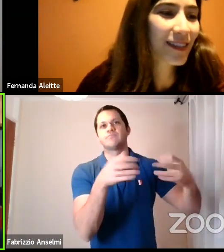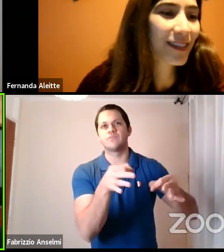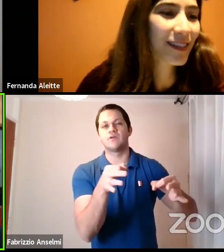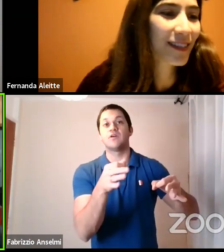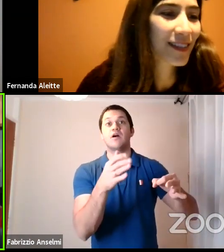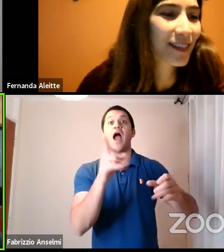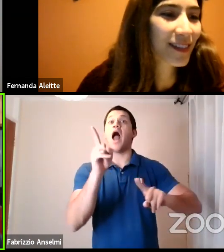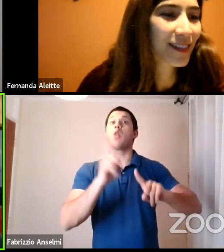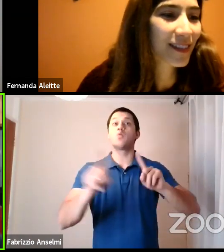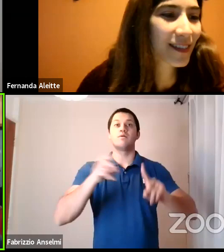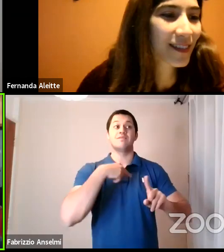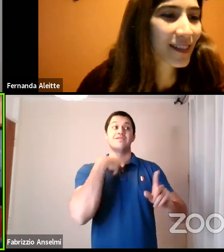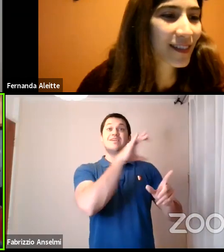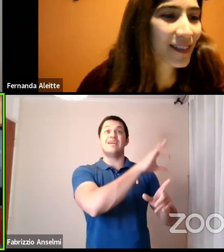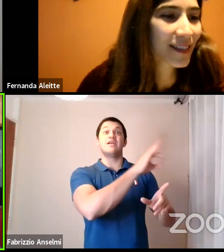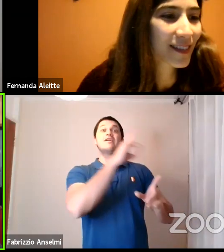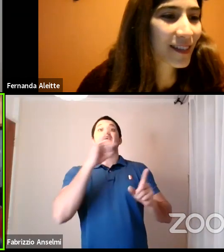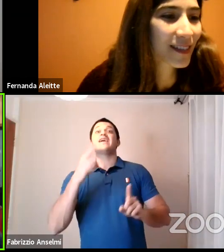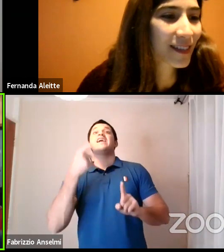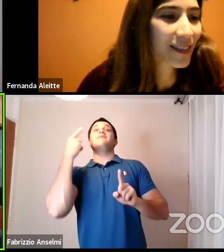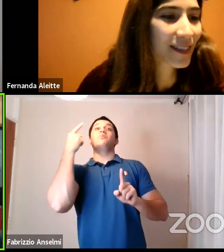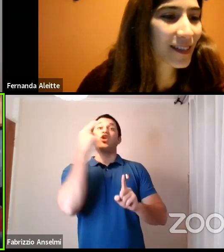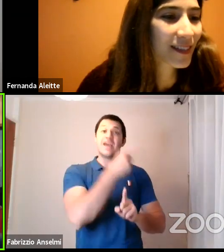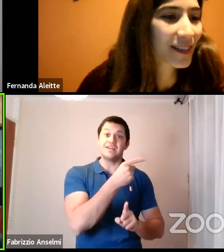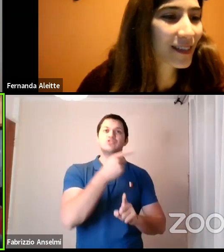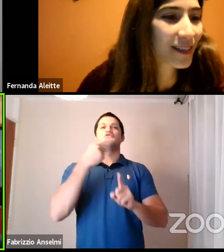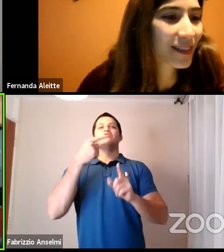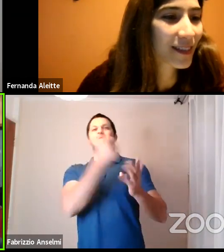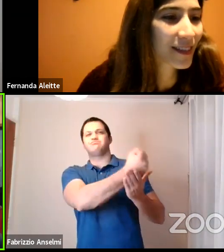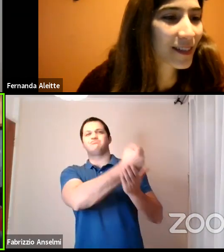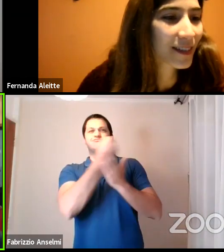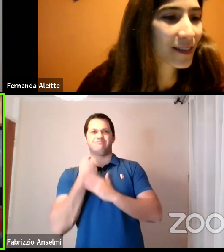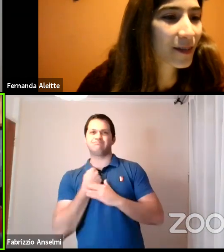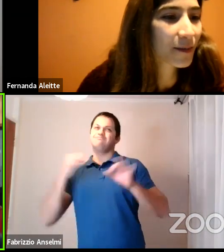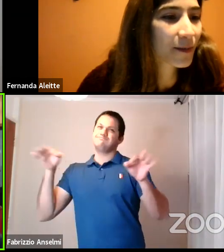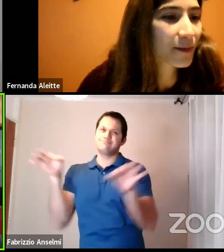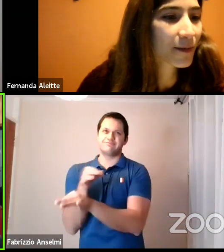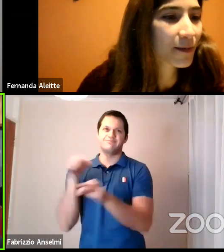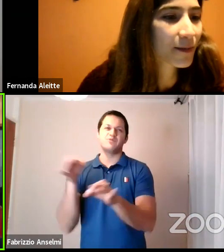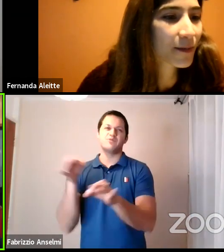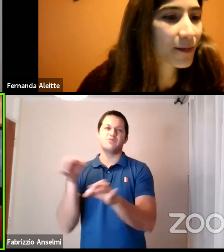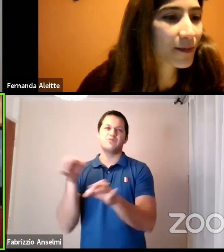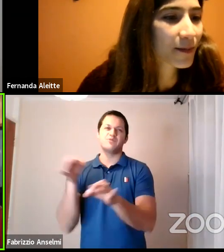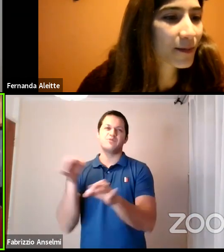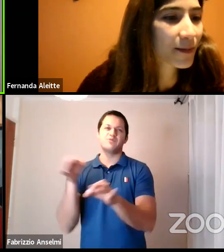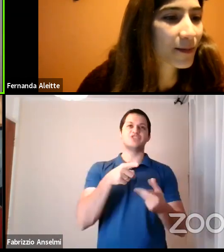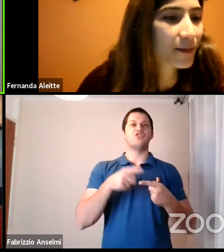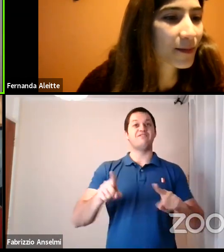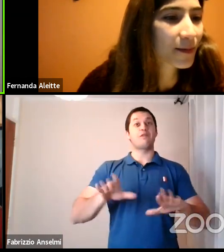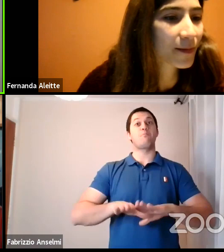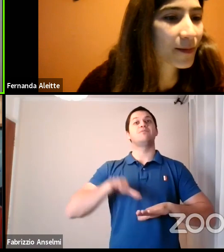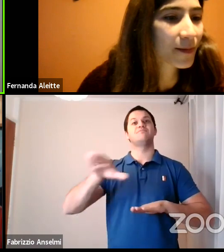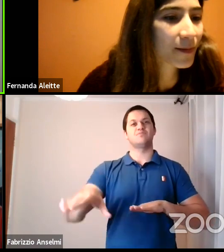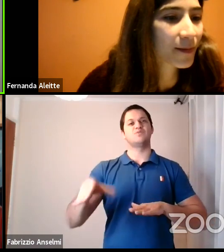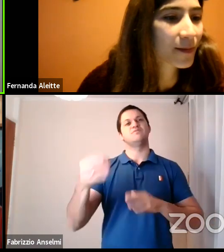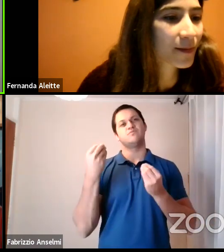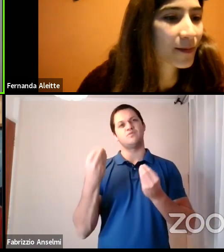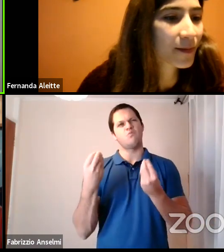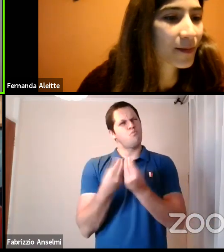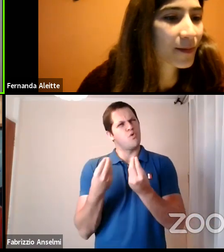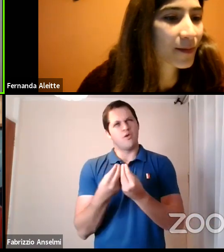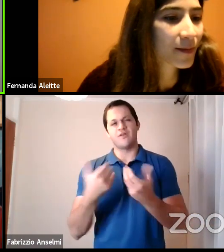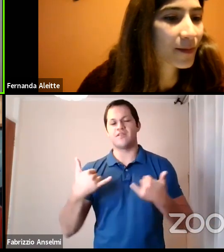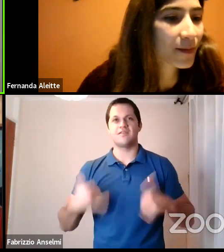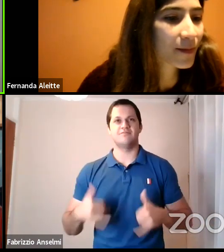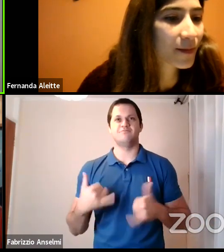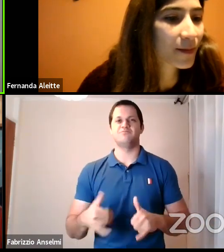eso ya es interpretar, ¿ya? Claro. También creo yo que es muy audaz y muy entretenido. Bueno, y dentro de los elementos entretenidos, como les